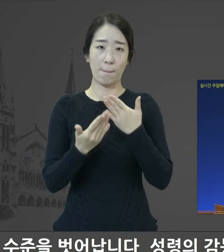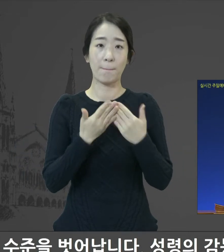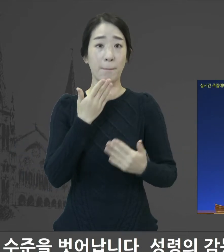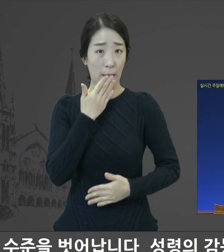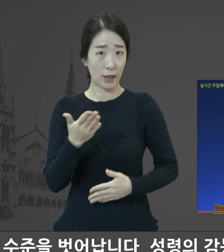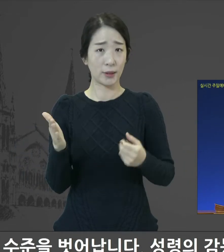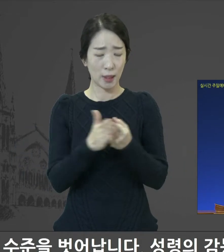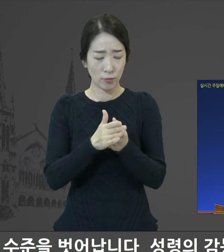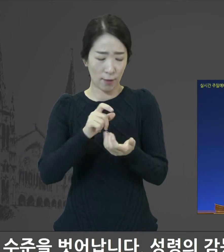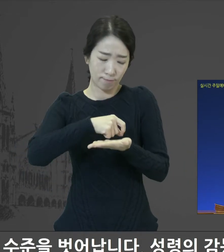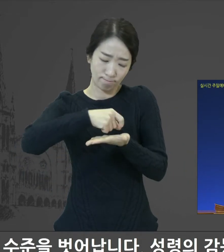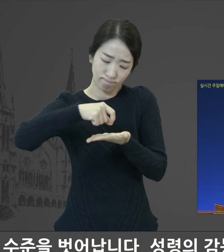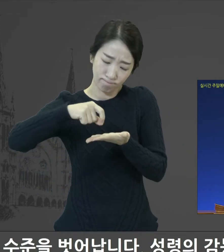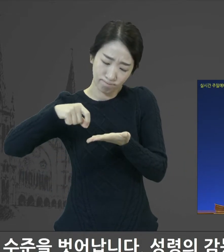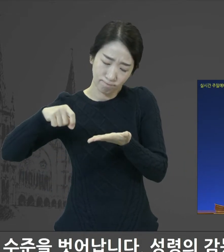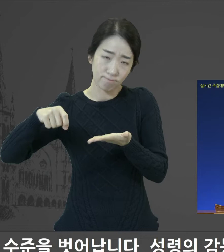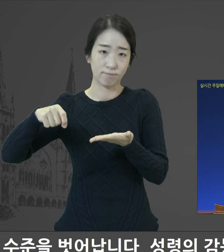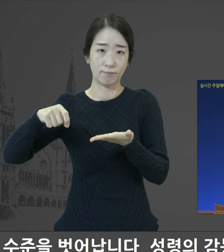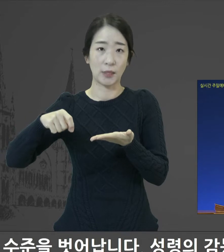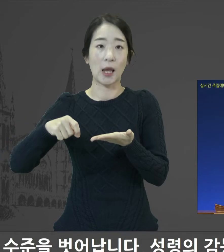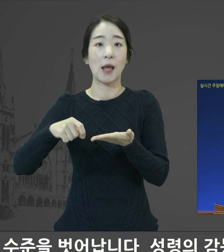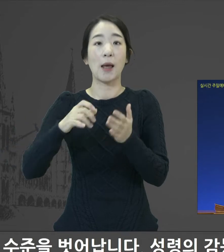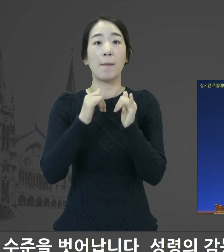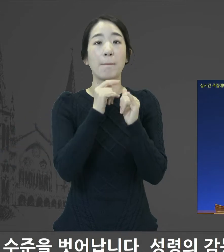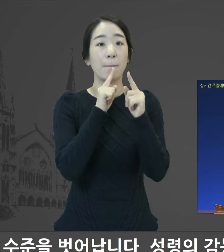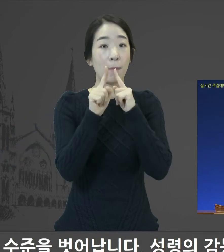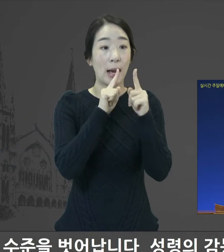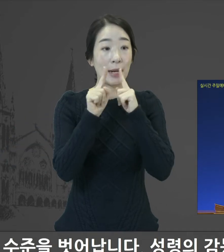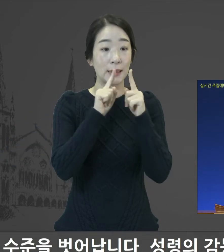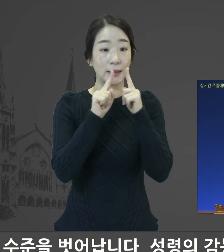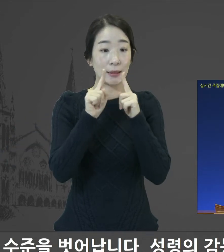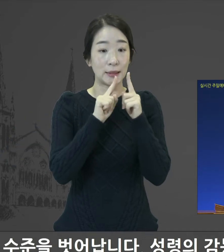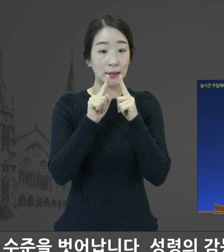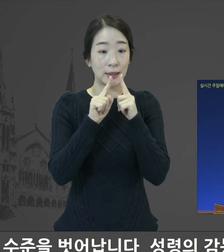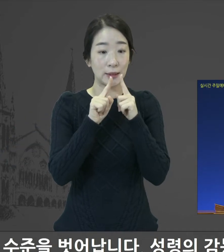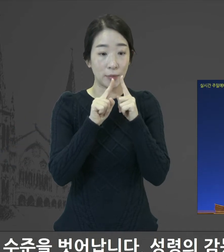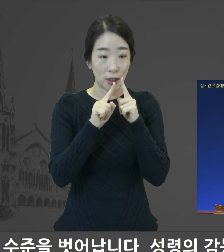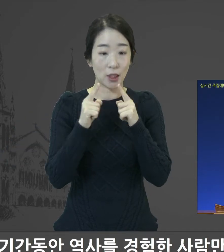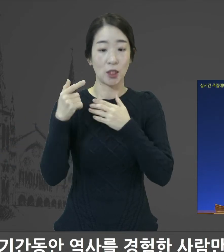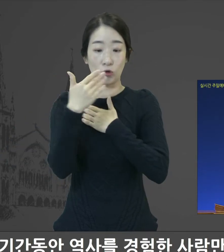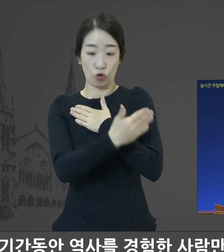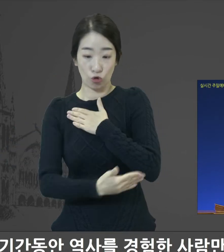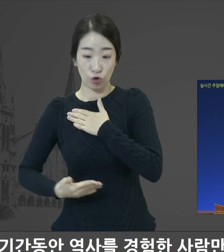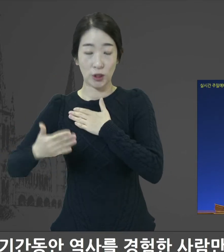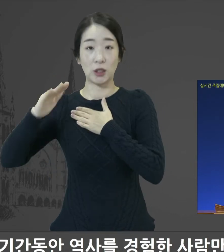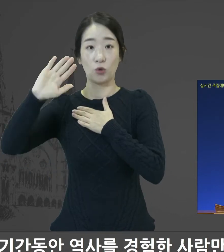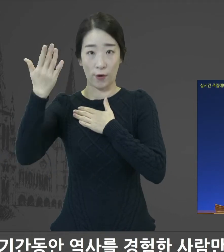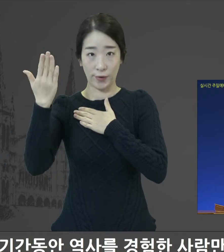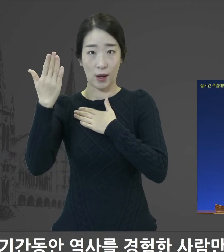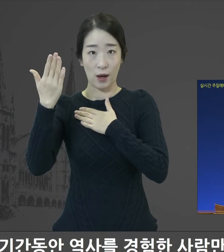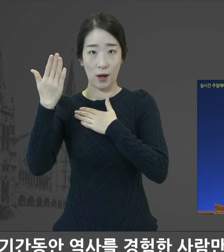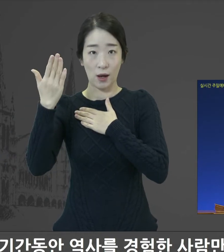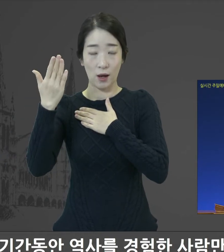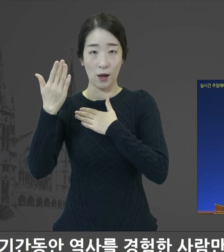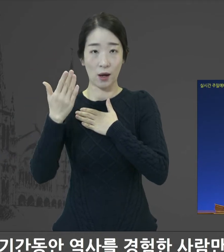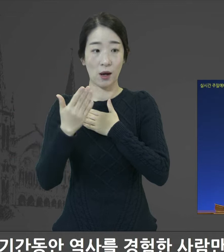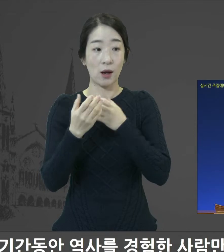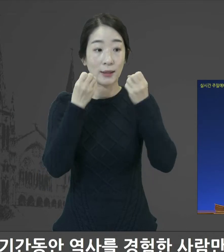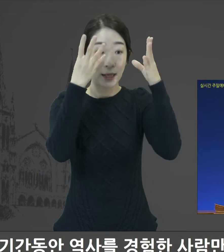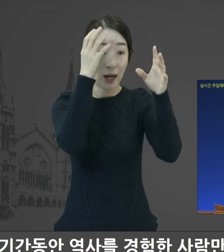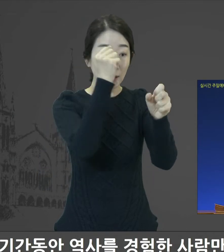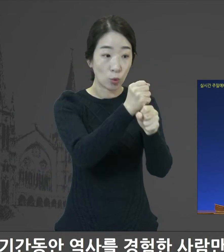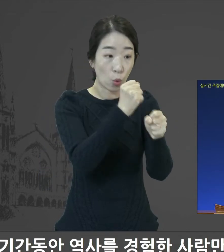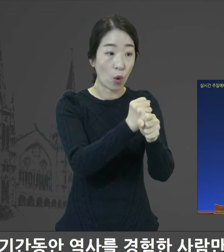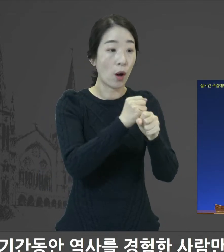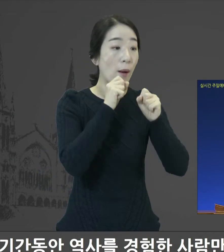요지는 말씀이 육신이 되었다는 겁니다. 창조할 때 말씀으로 세상을